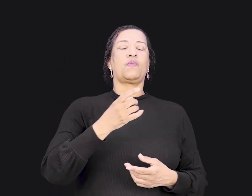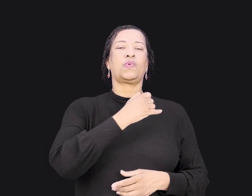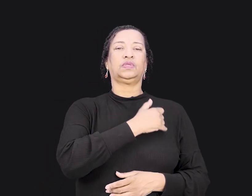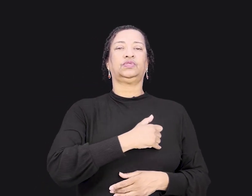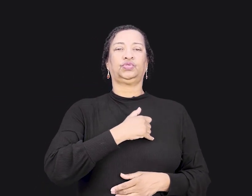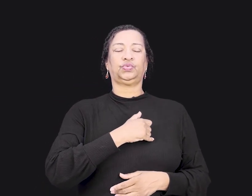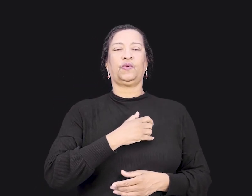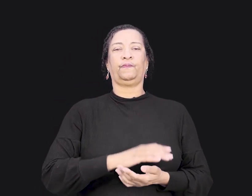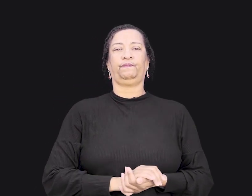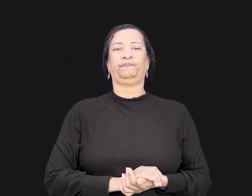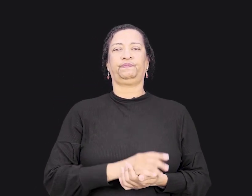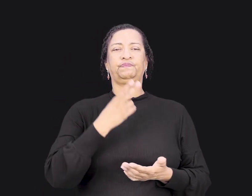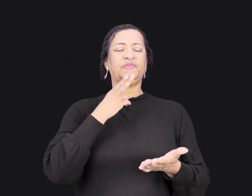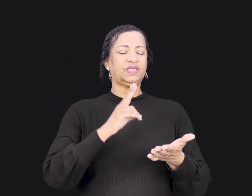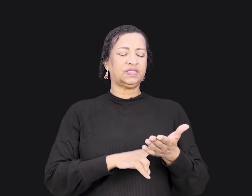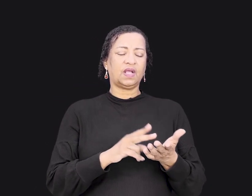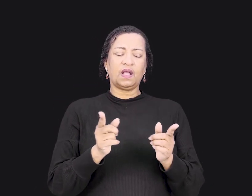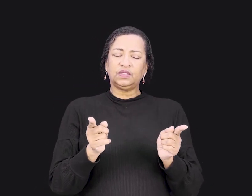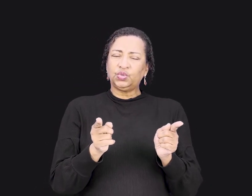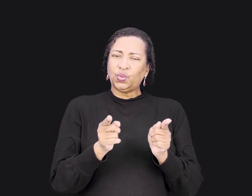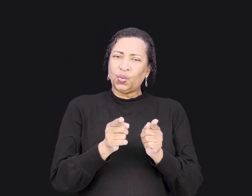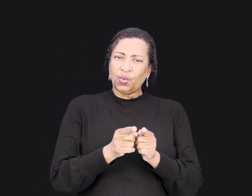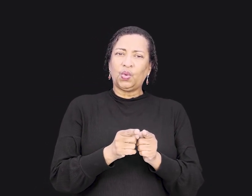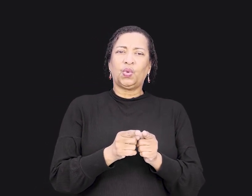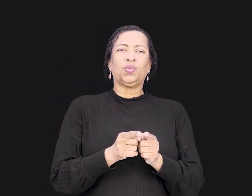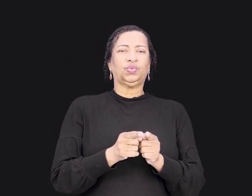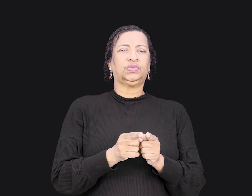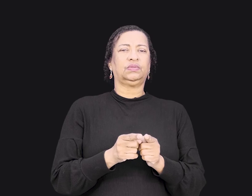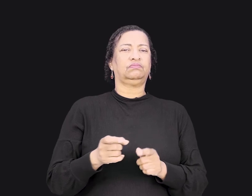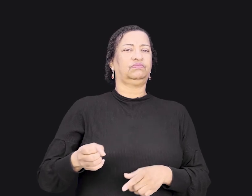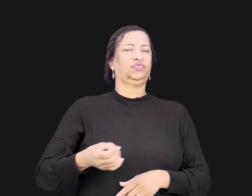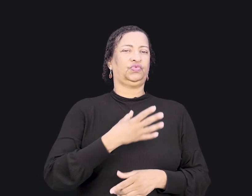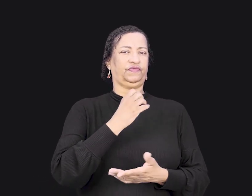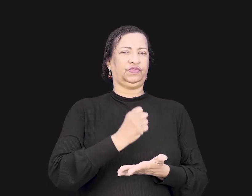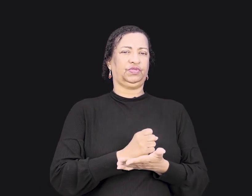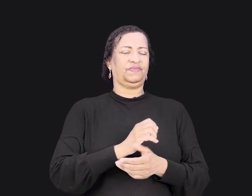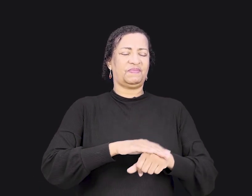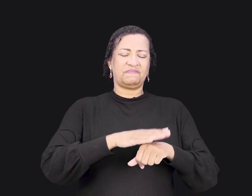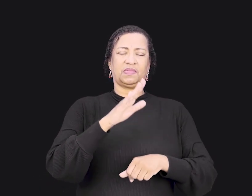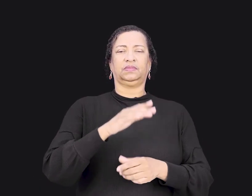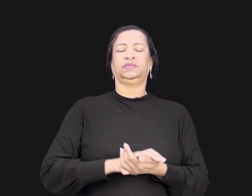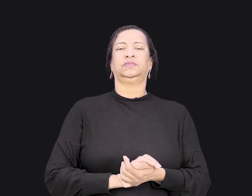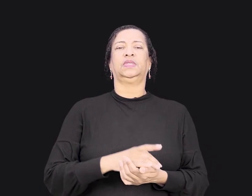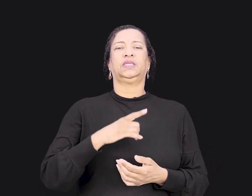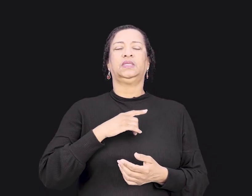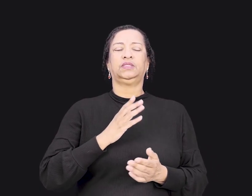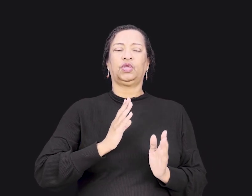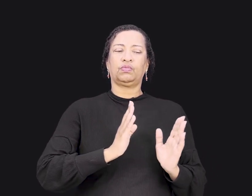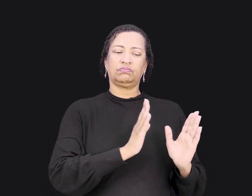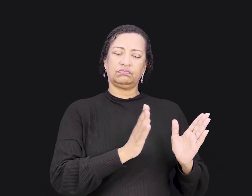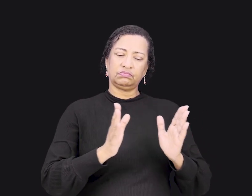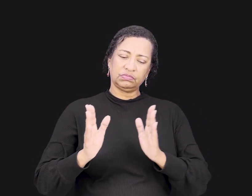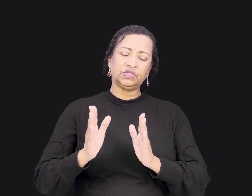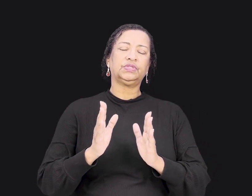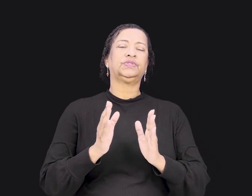epístolas são bem curtas, as mais curtas do Novo Testamento. Existe uma sequência entre o Evangelho de João e as 3